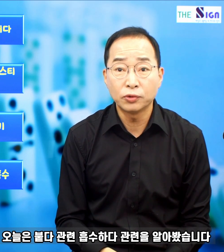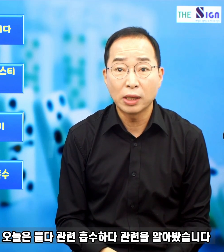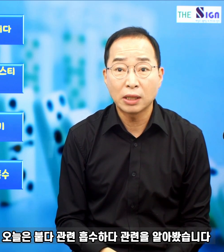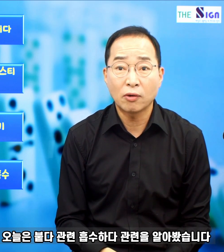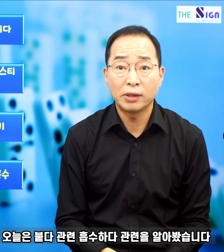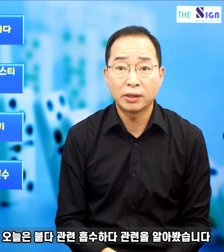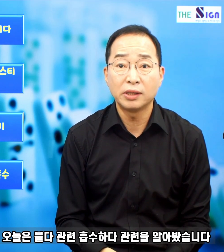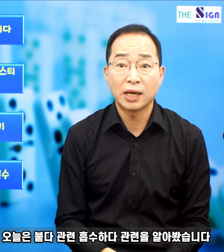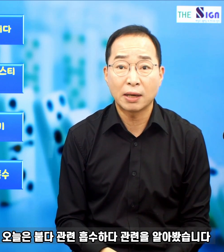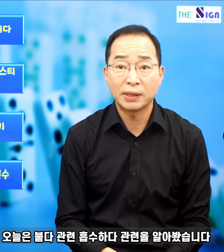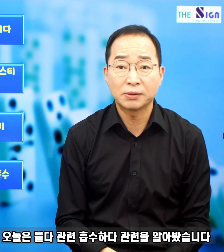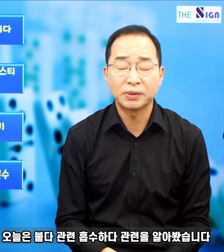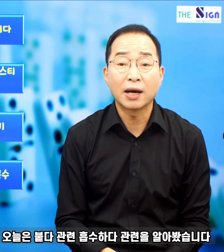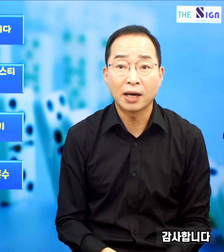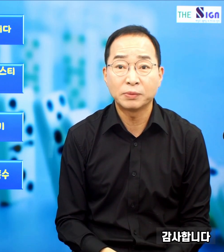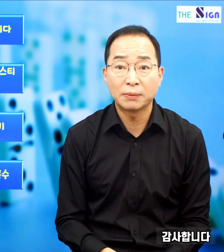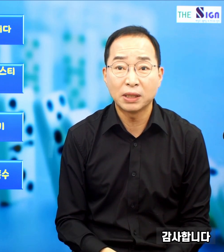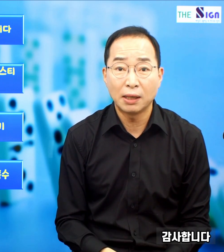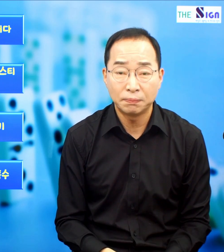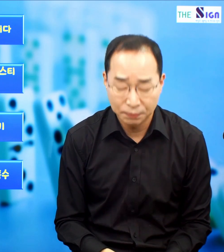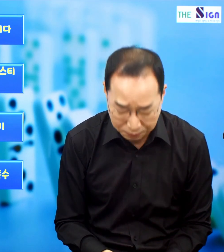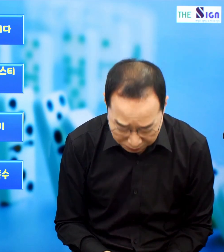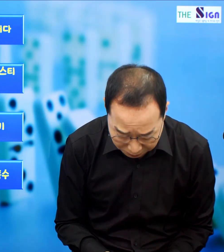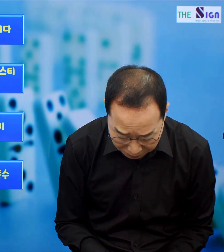흡수하다 관련을 알아봤습니다. 감사합니다.